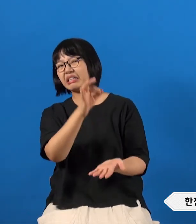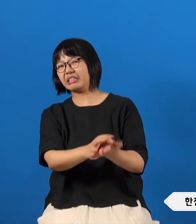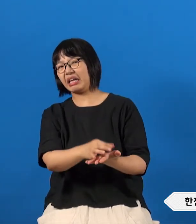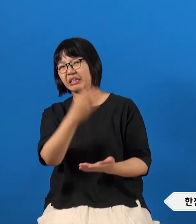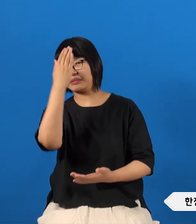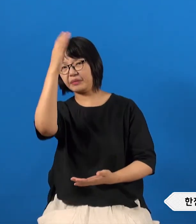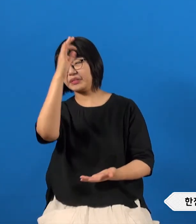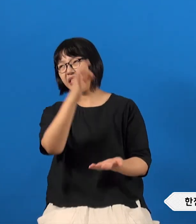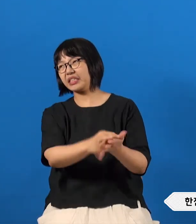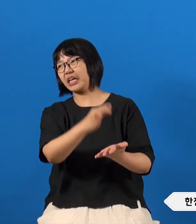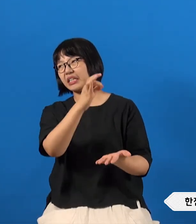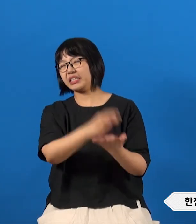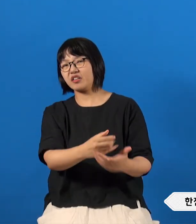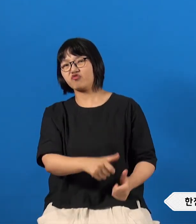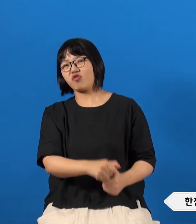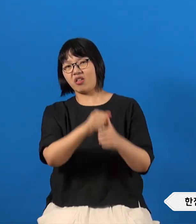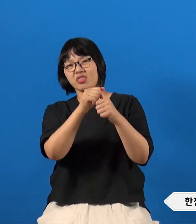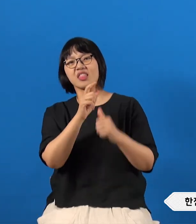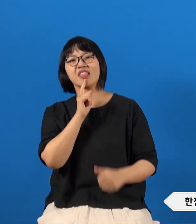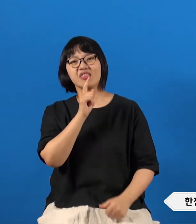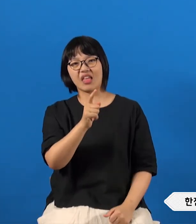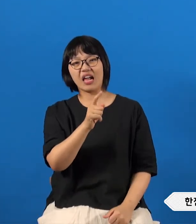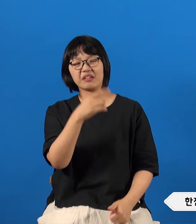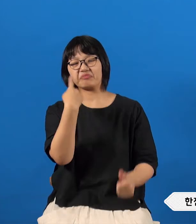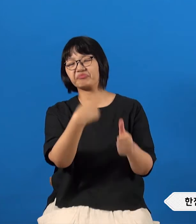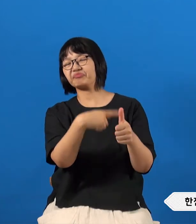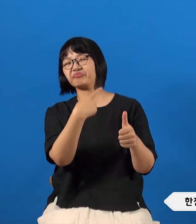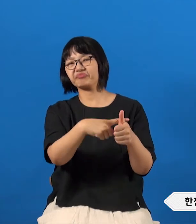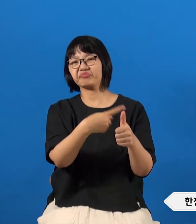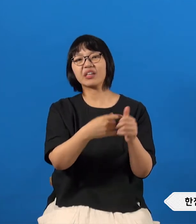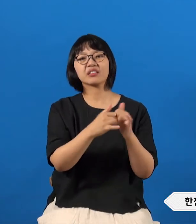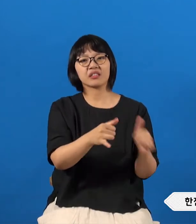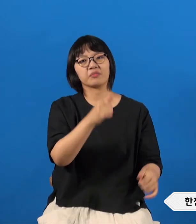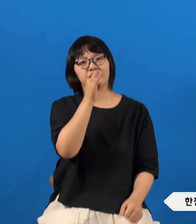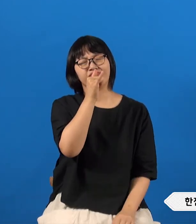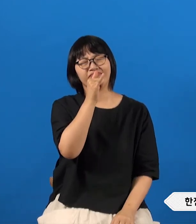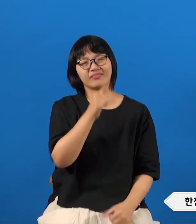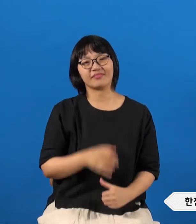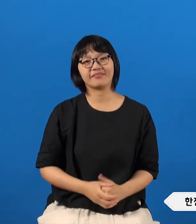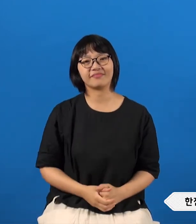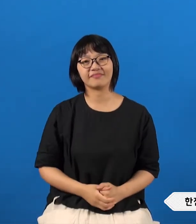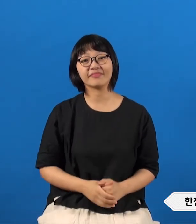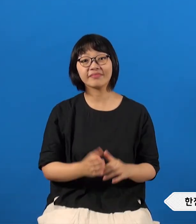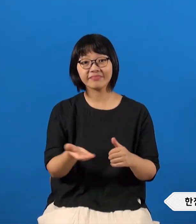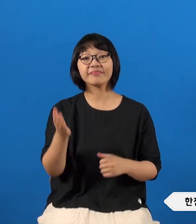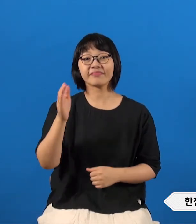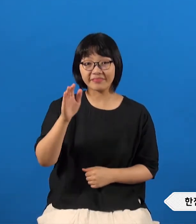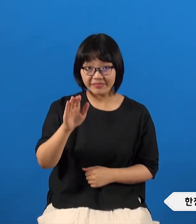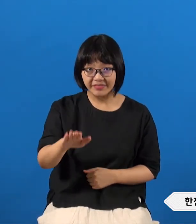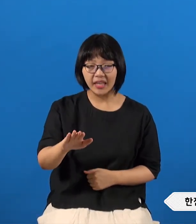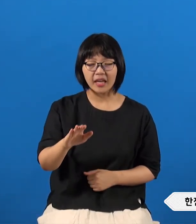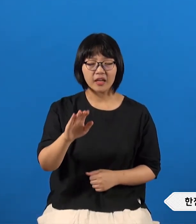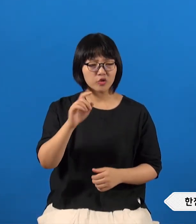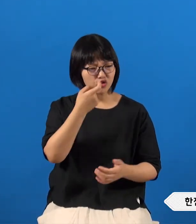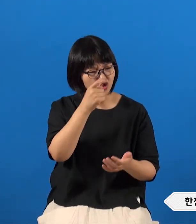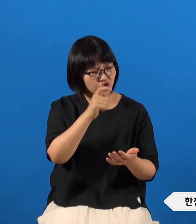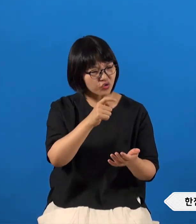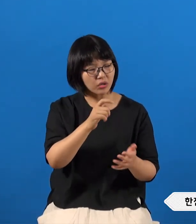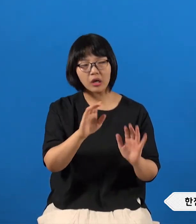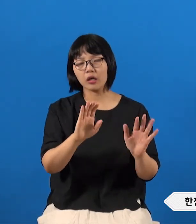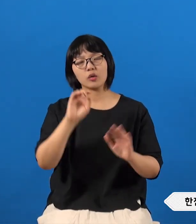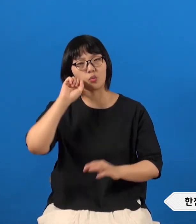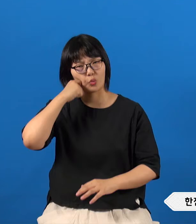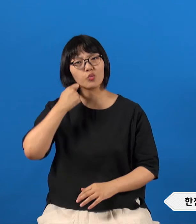구원을 싸구려 구원이다, 너무 쉽다, 그렇게 비아냥대는 사람도 있습니다. 그런데 쉬운 것이